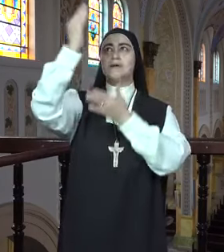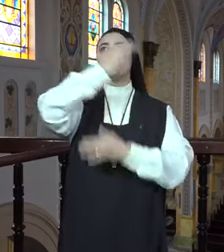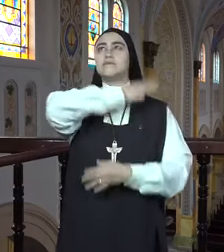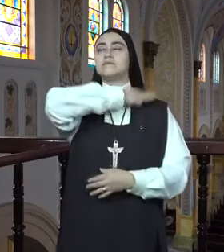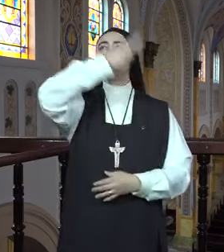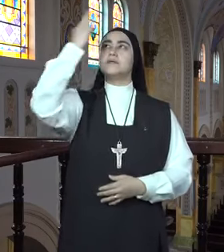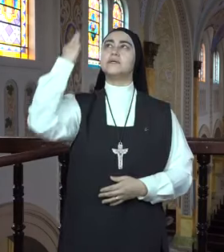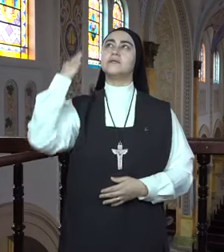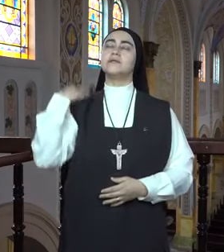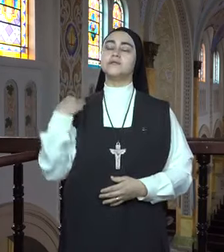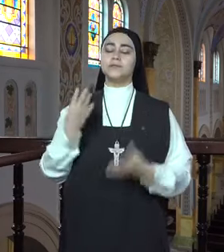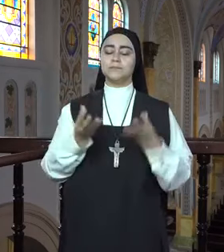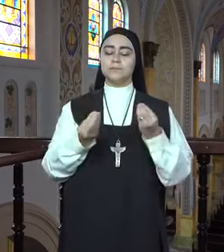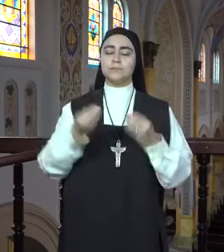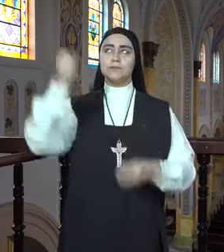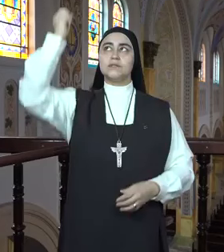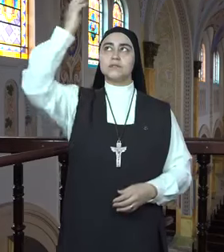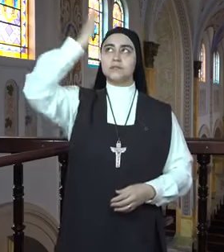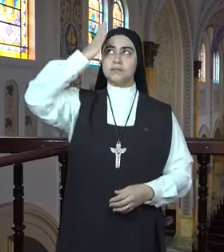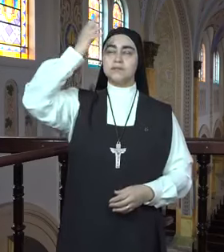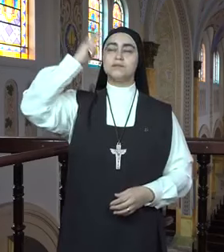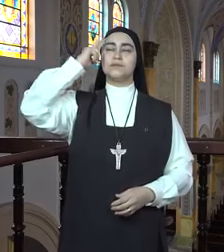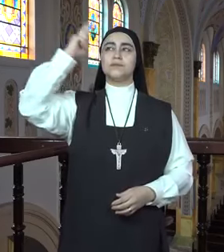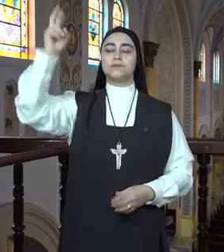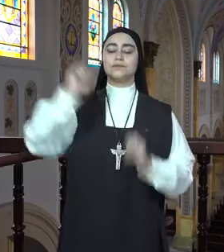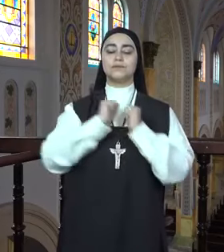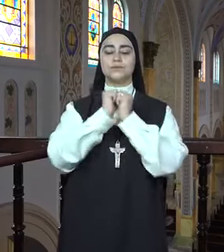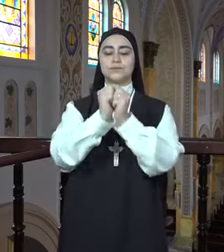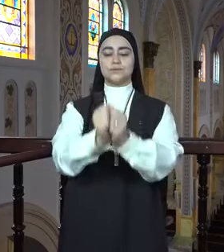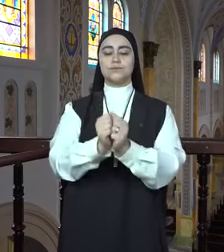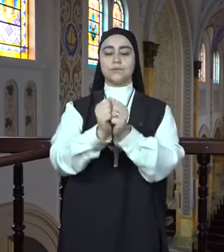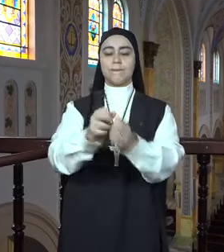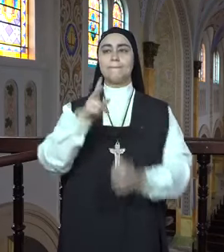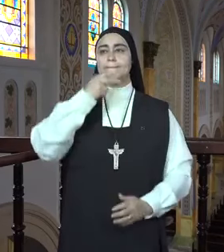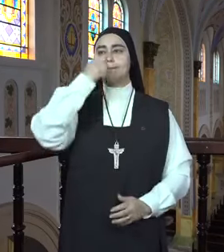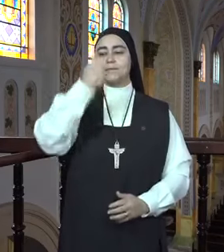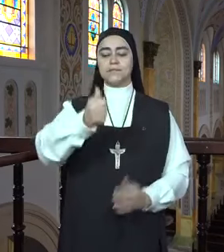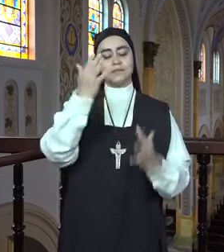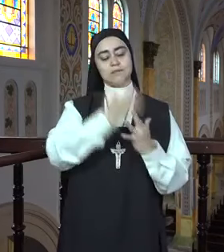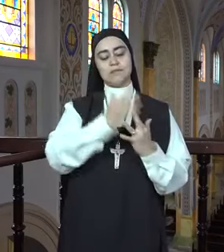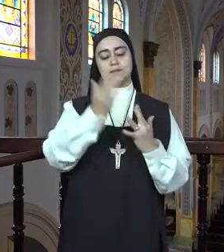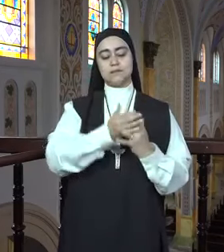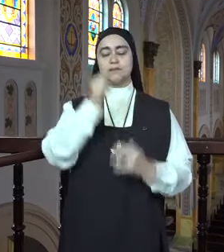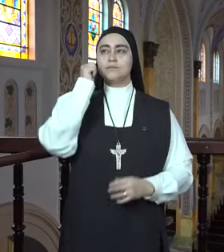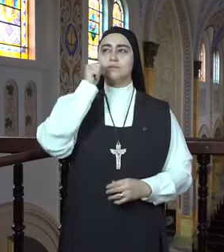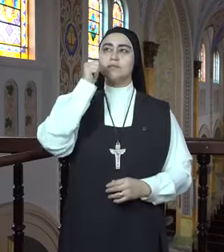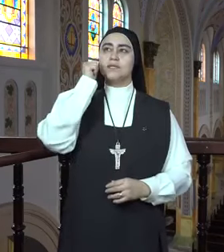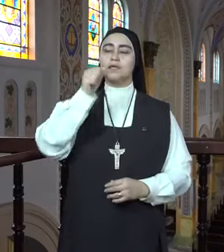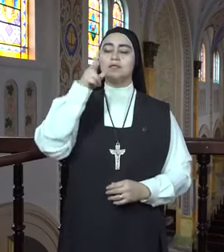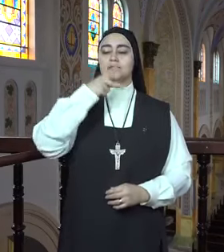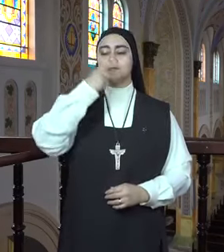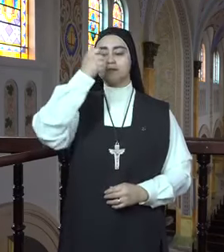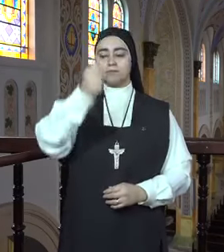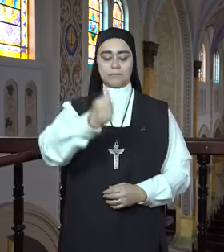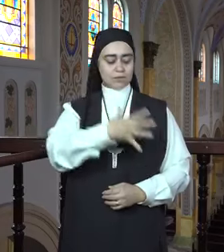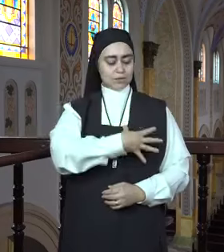Ave Maria, cheia de graça, o Senhor é convosco. Bendita sois vós entre as mulheres, e bendito